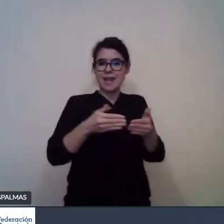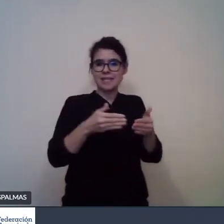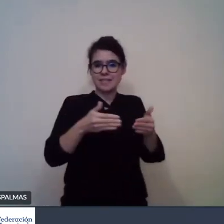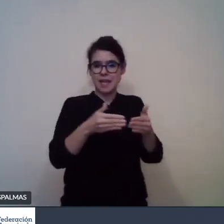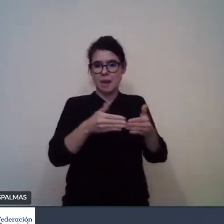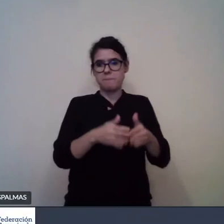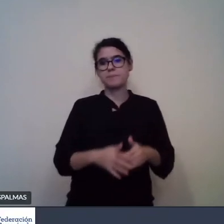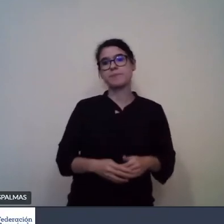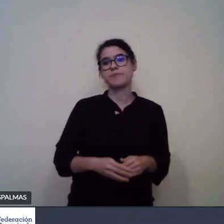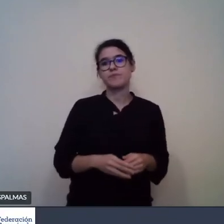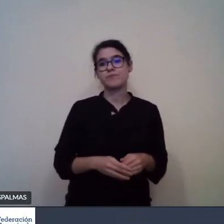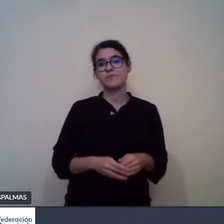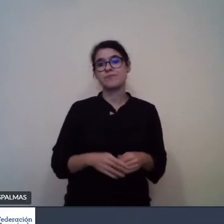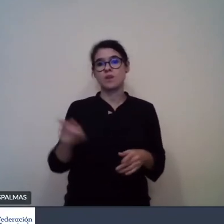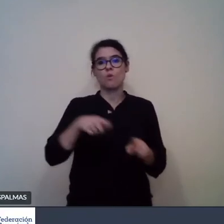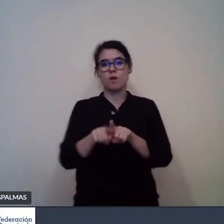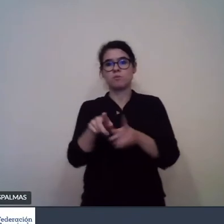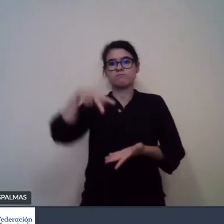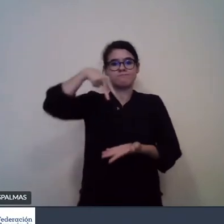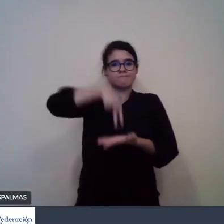De hecho, se queda petrificado.